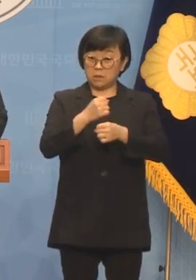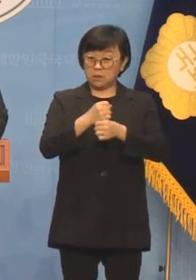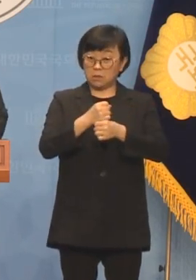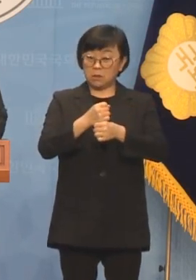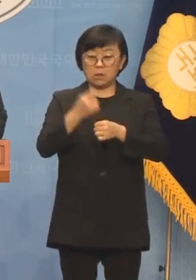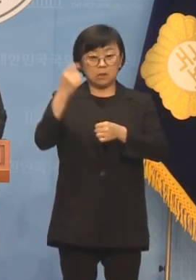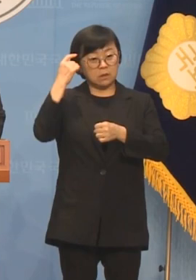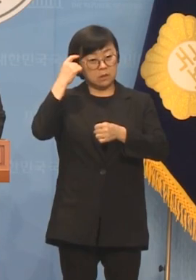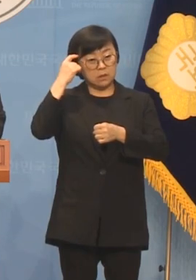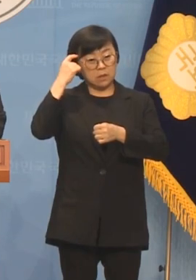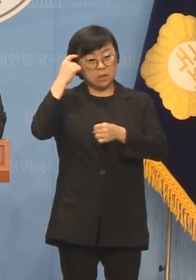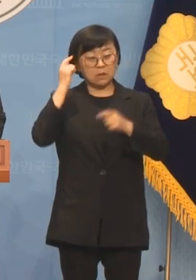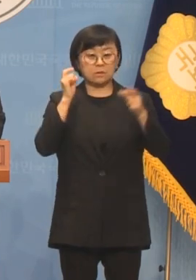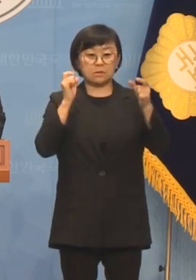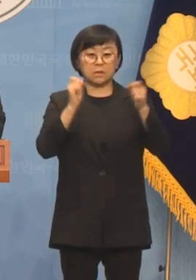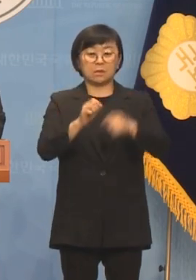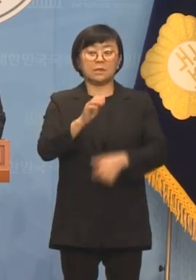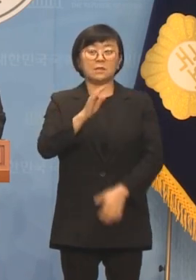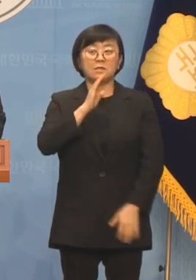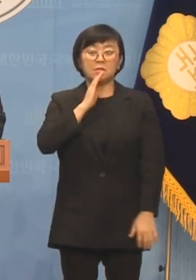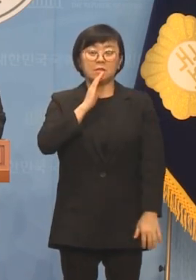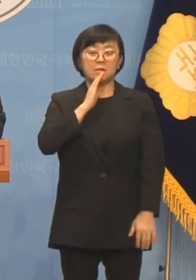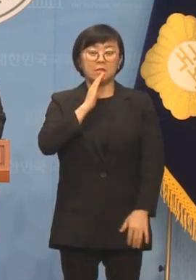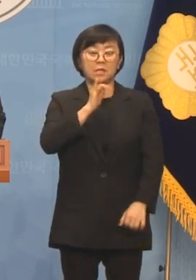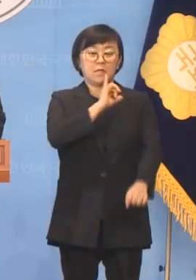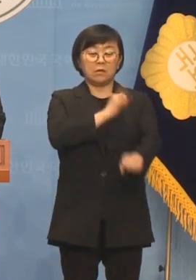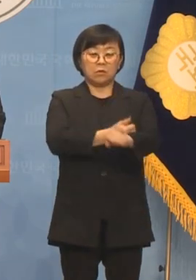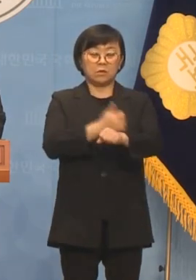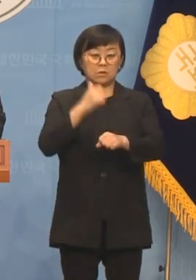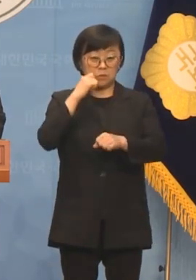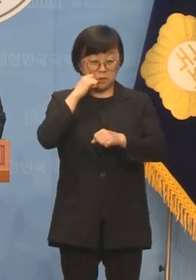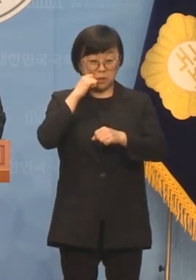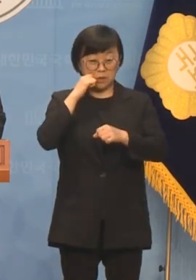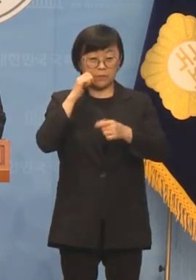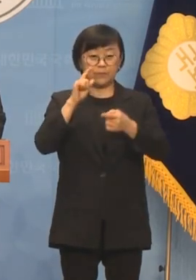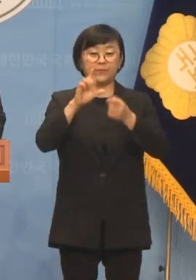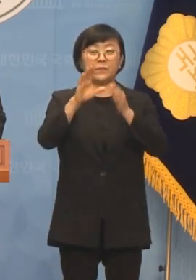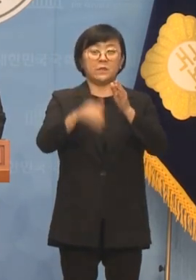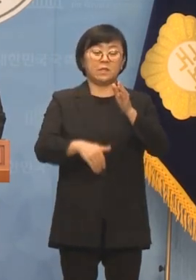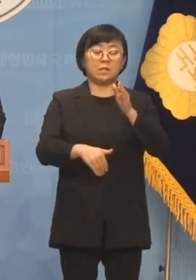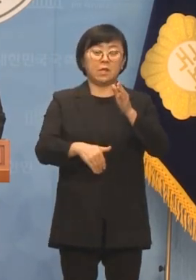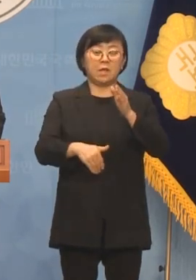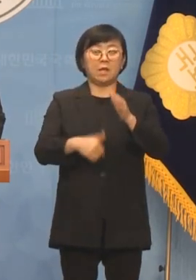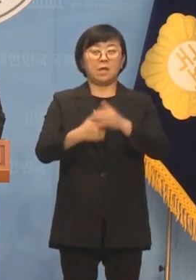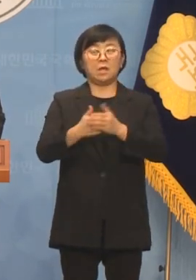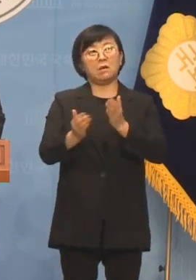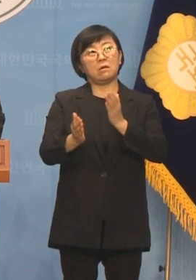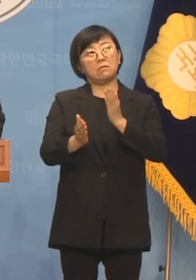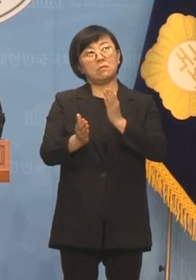이러한 인식과 접근이 얼마나 비인권적이고 시대착오적인지